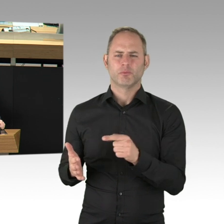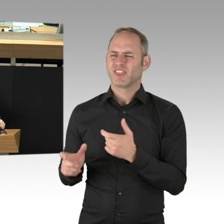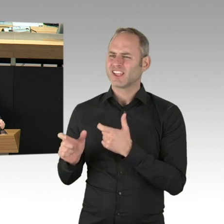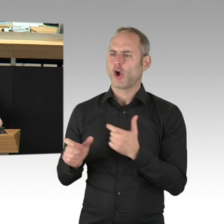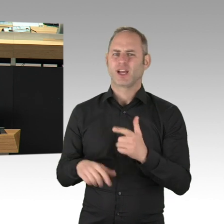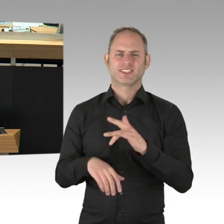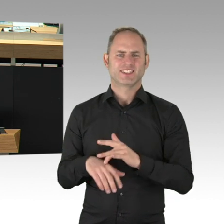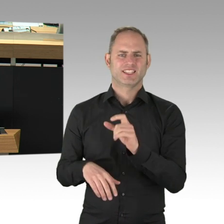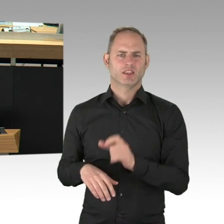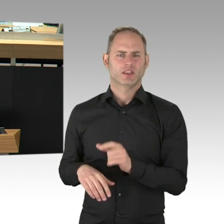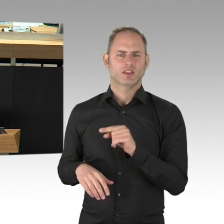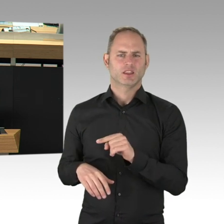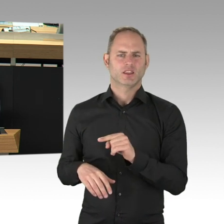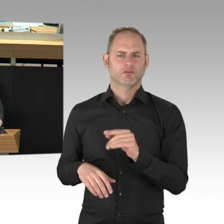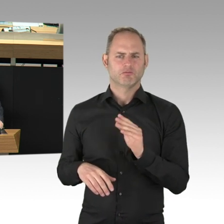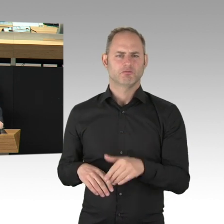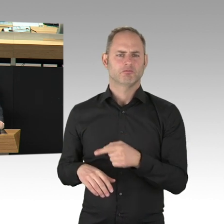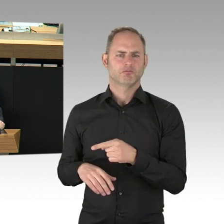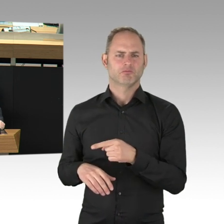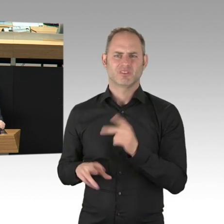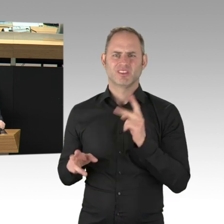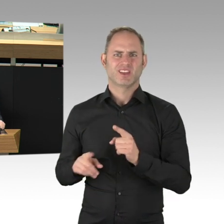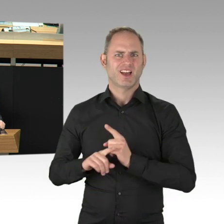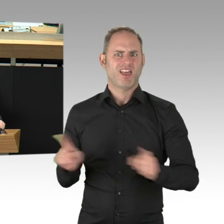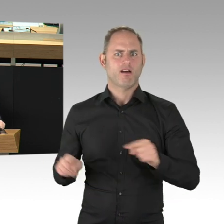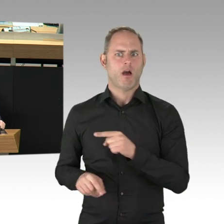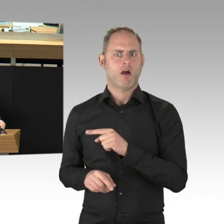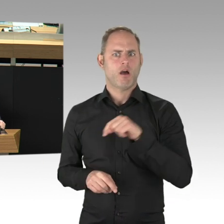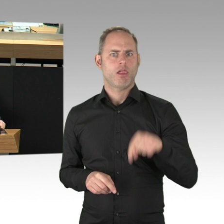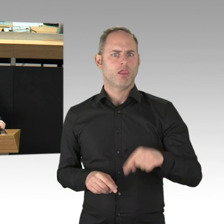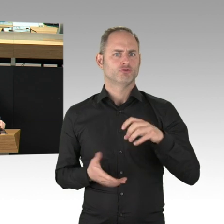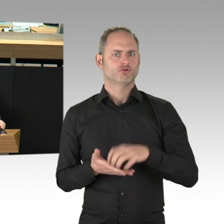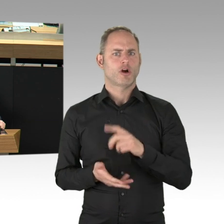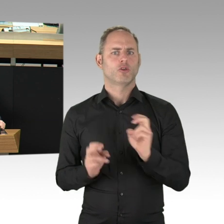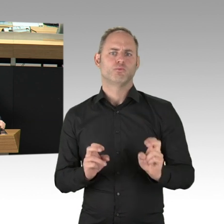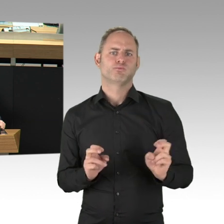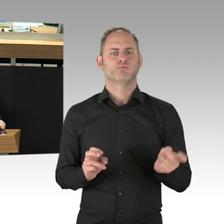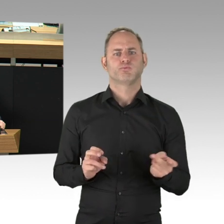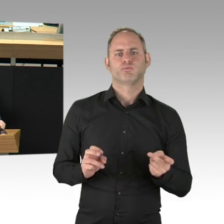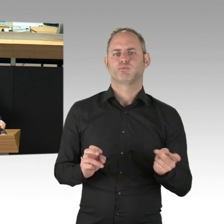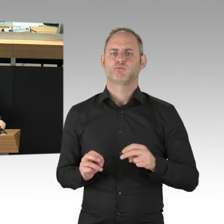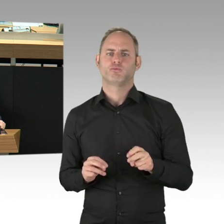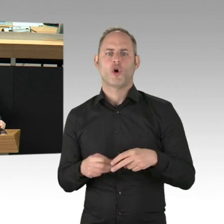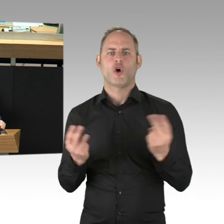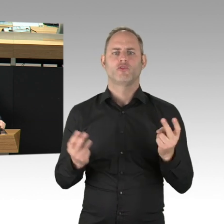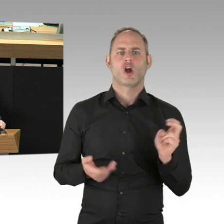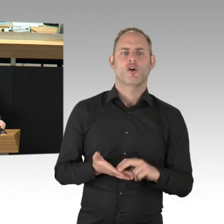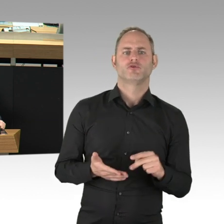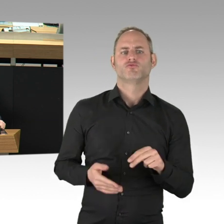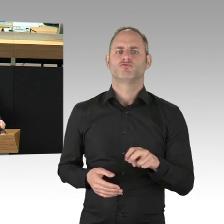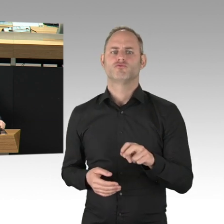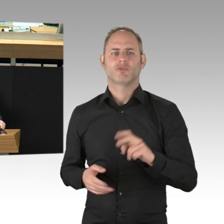zu instrumentalisieren. Das war eine ganz und gar unheilige und blutige Allianz. Ein